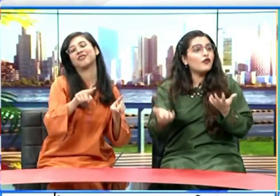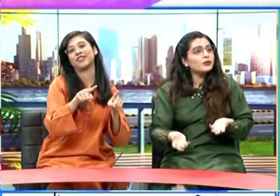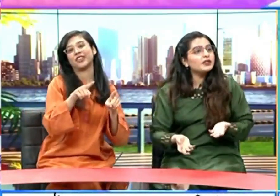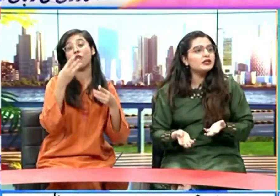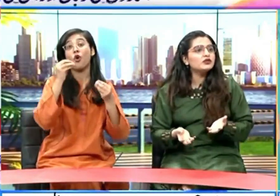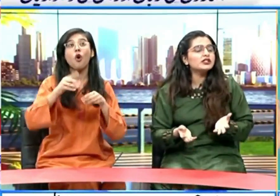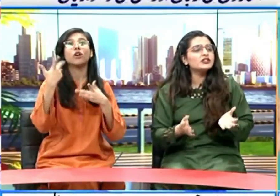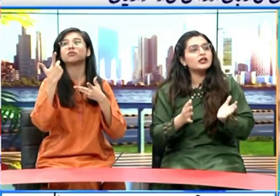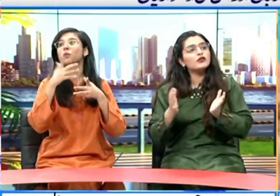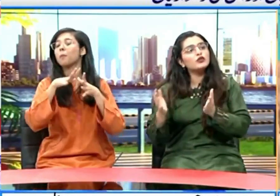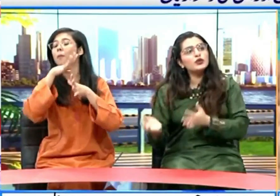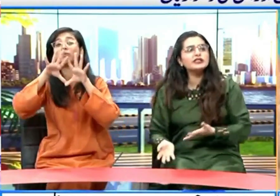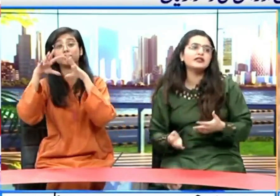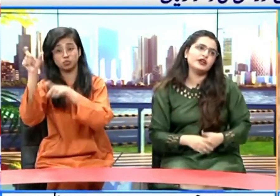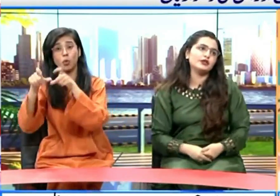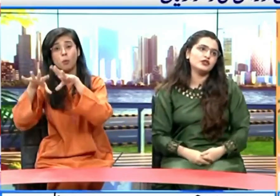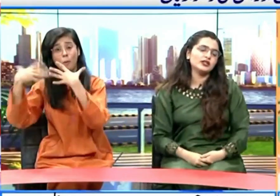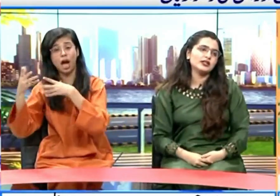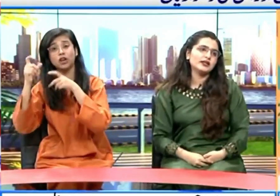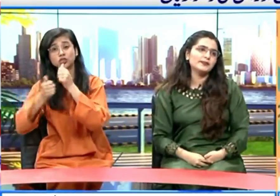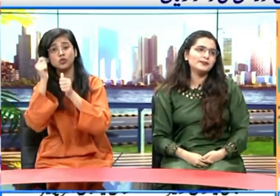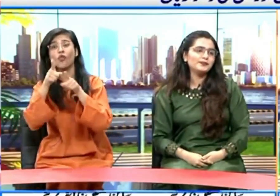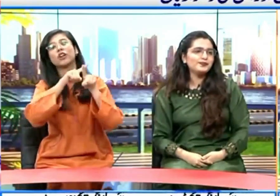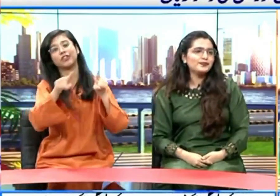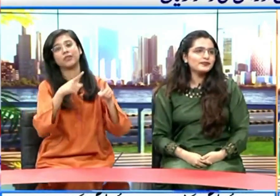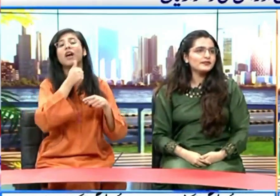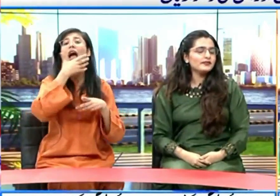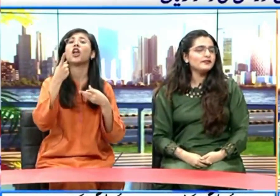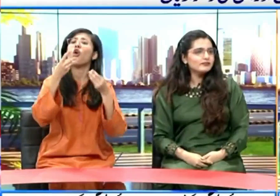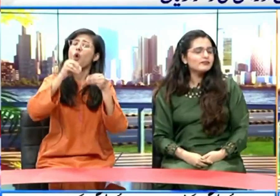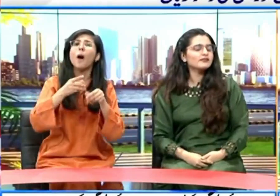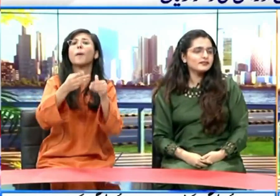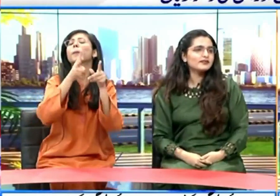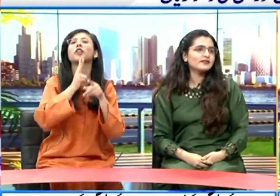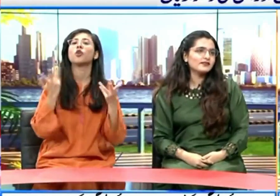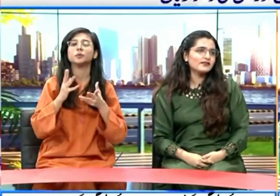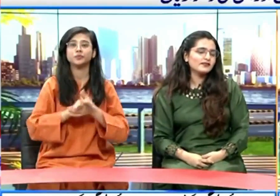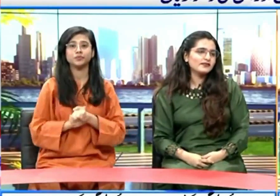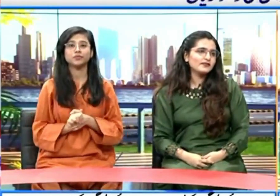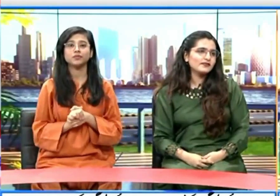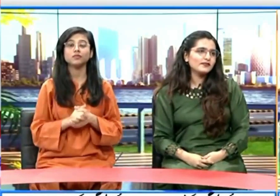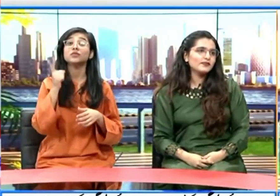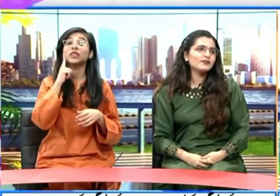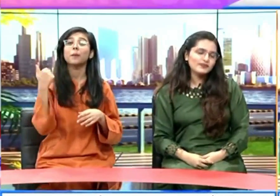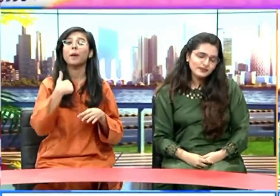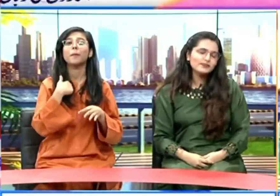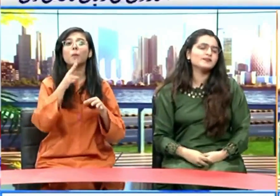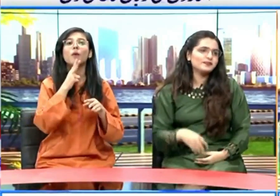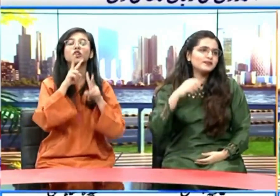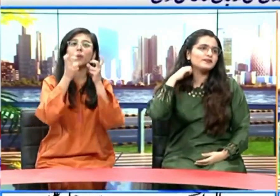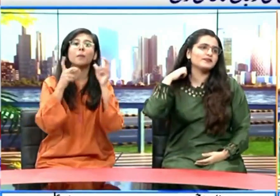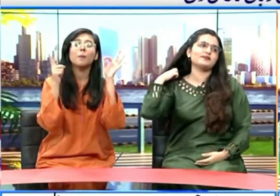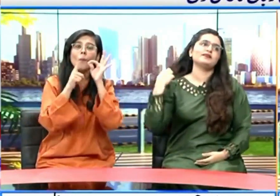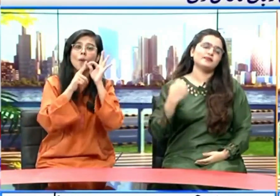جو فارملی یوز کی جا رہی ہے وہ تھوڑی سی ڈفرینٹ ہو جاتی ہے. اچھا عالیہ, ایک اور چیز مجھے یہ بتائیے کہ جب ہم پاکستان میں بات کرتے ہیں کہ جہاں